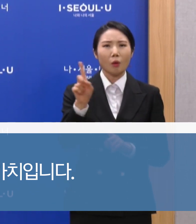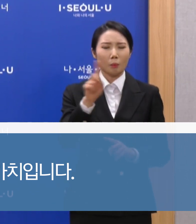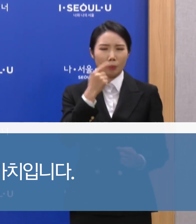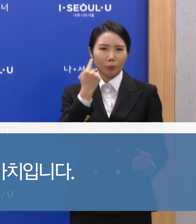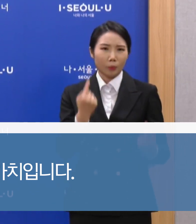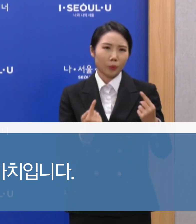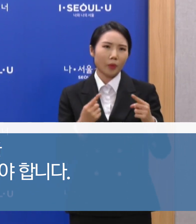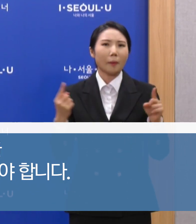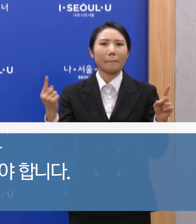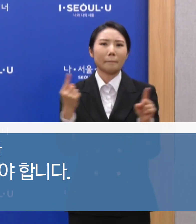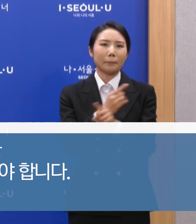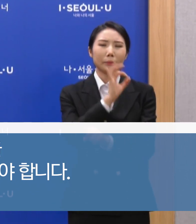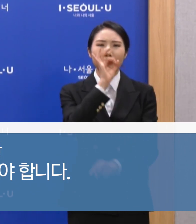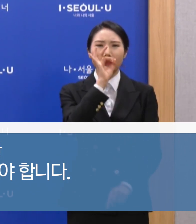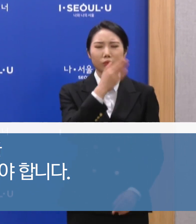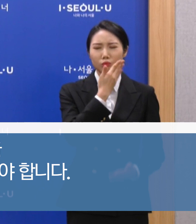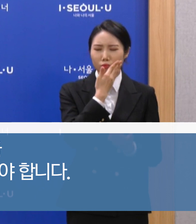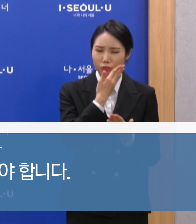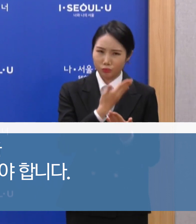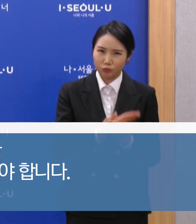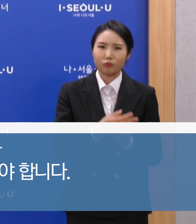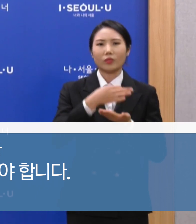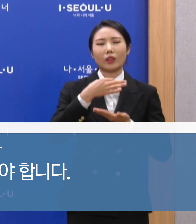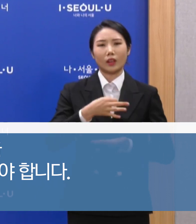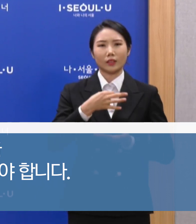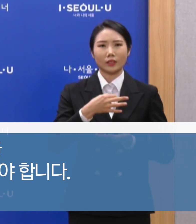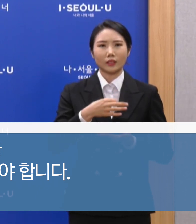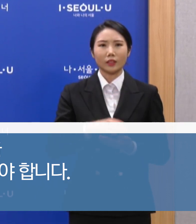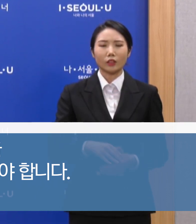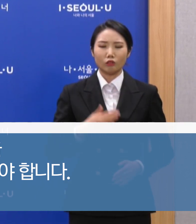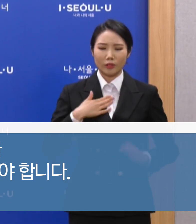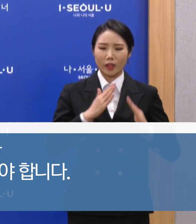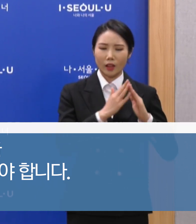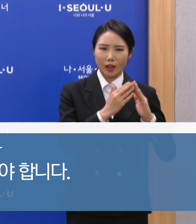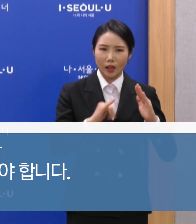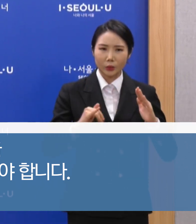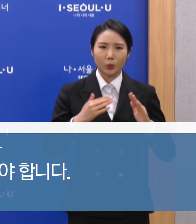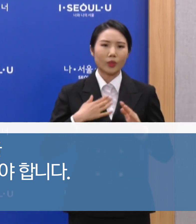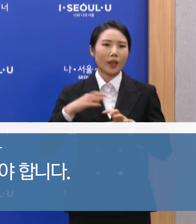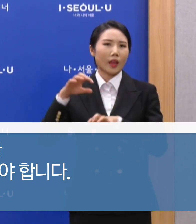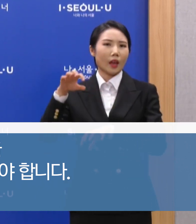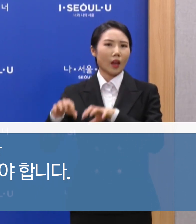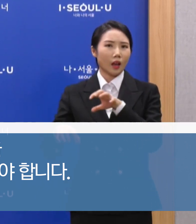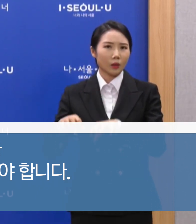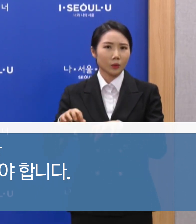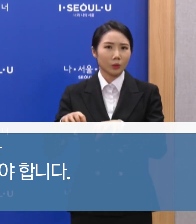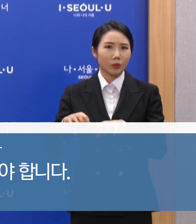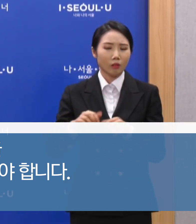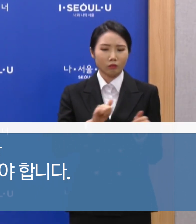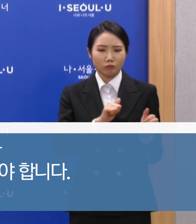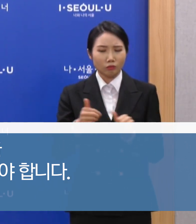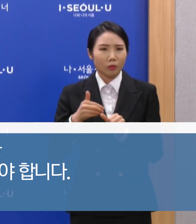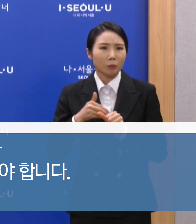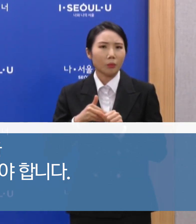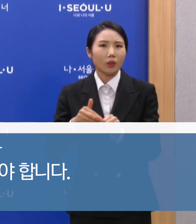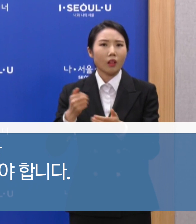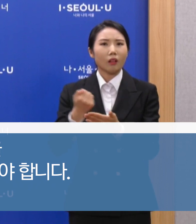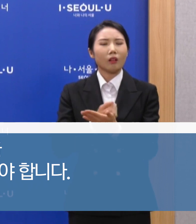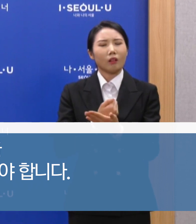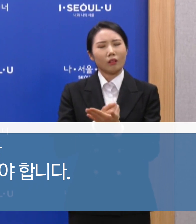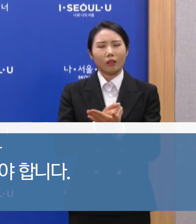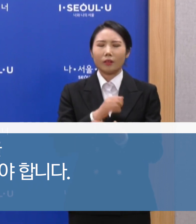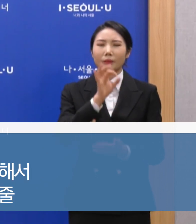가치입니다. 누군가의 소중한 가족을, 우리 이웃을 허망하게 떠나보내는 일은 더는 없어야